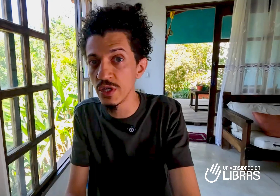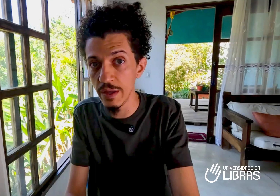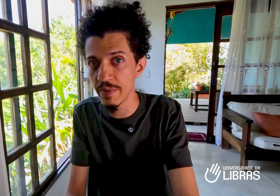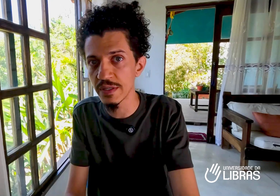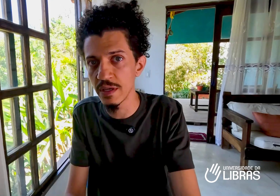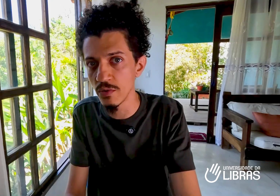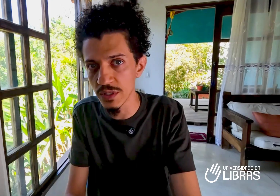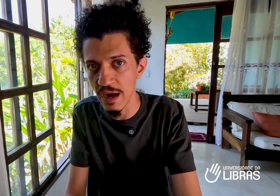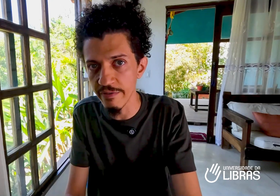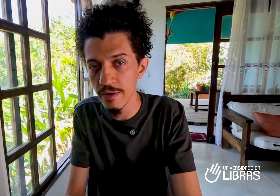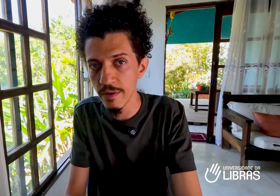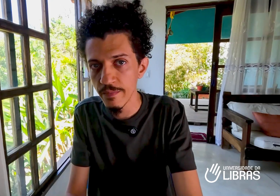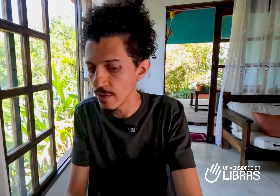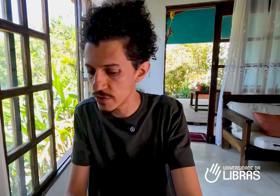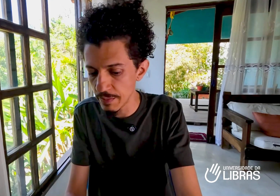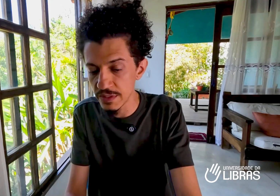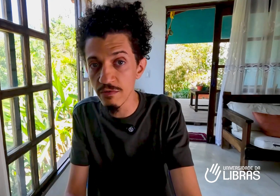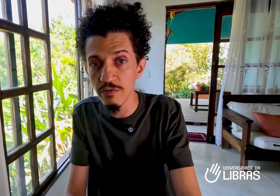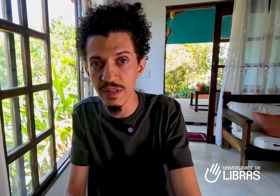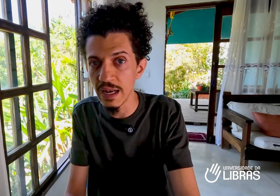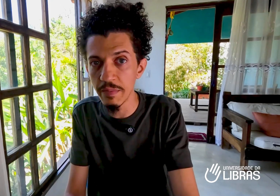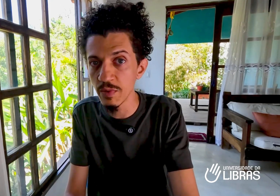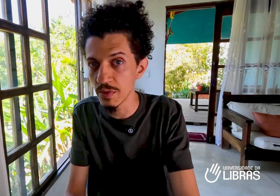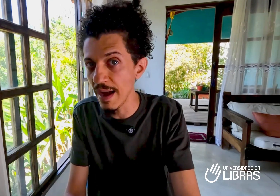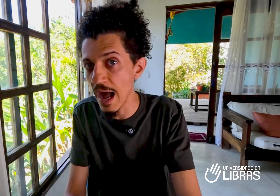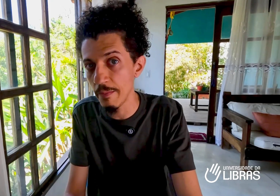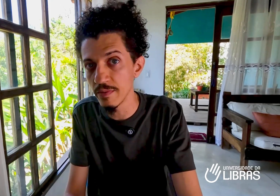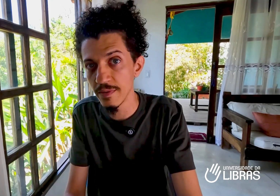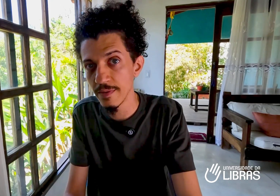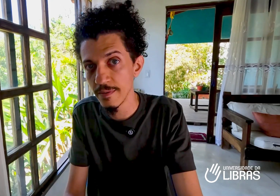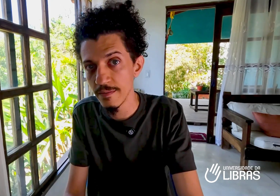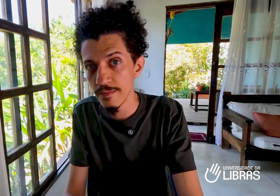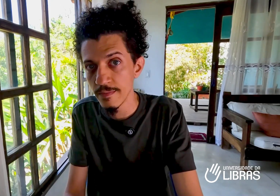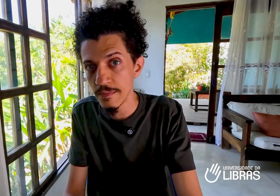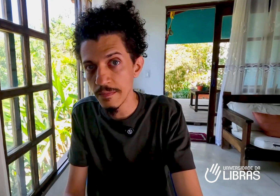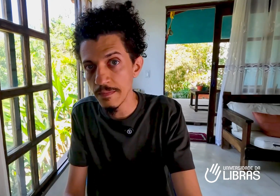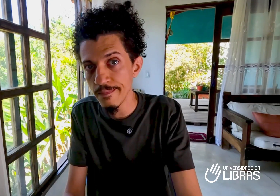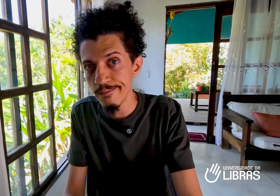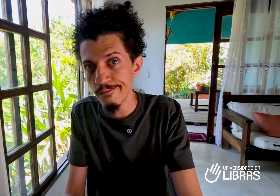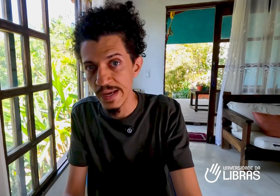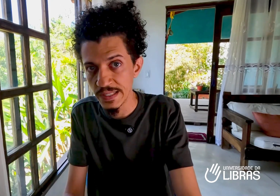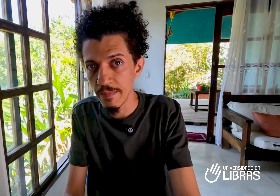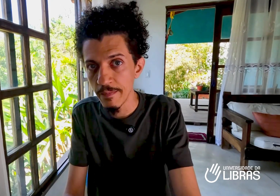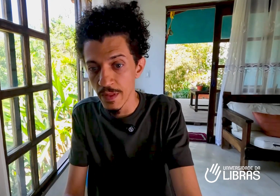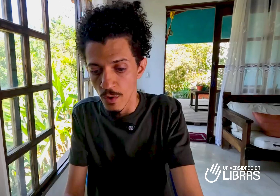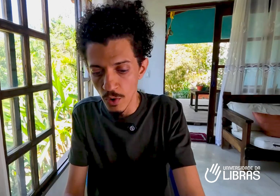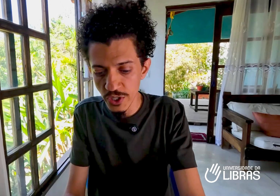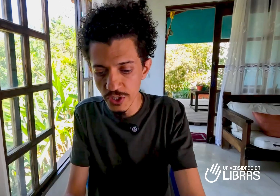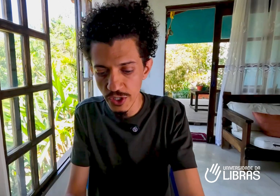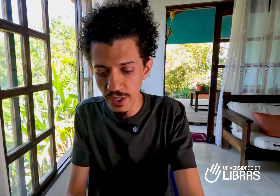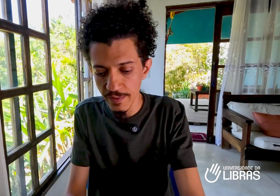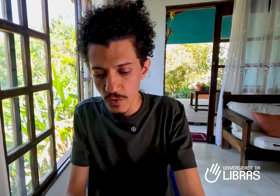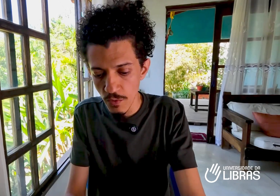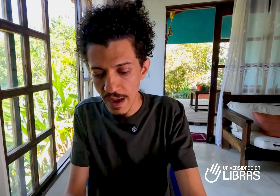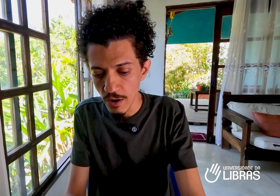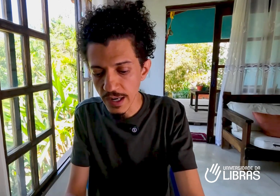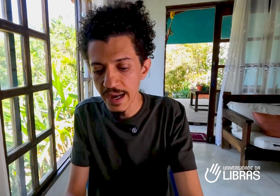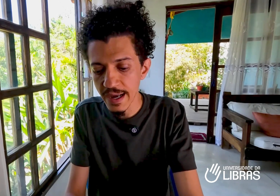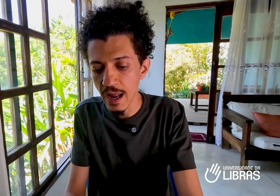de Libras que eu usava, eu tinha me desenvolvido na Libras muito mais rápido. Percebe? Hoje em dia, o maior gargalo de